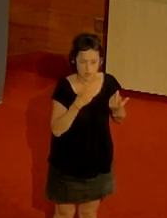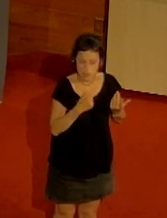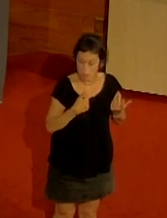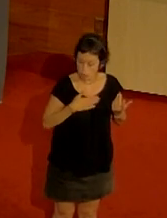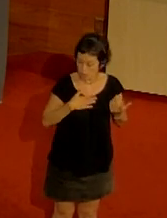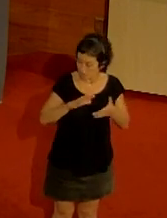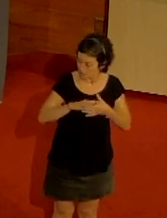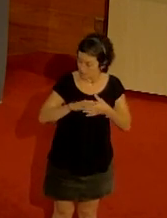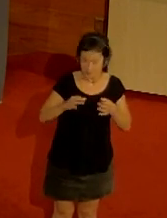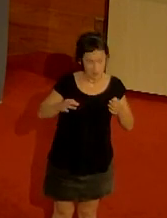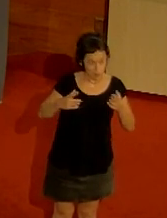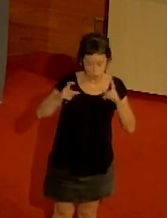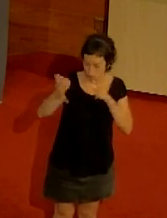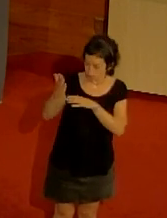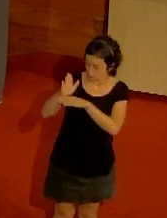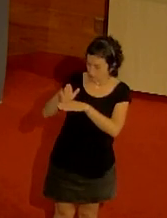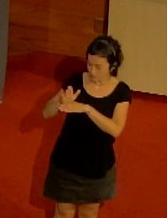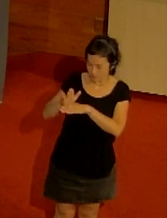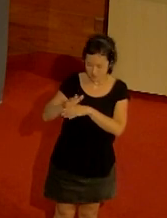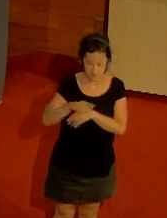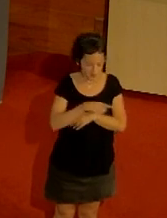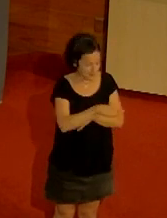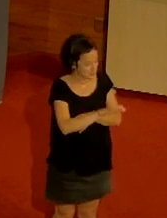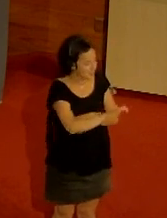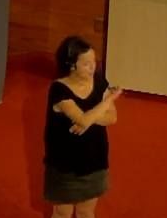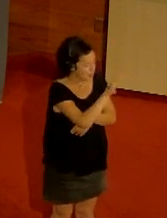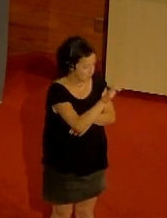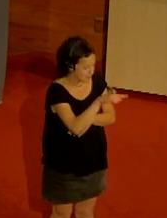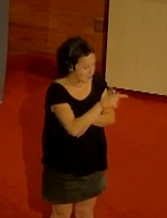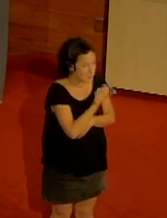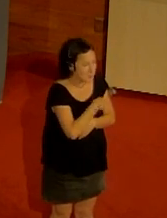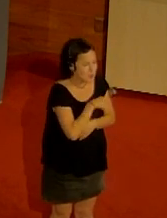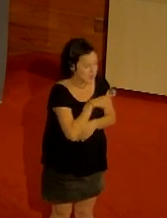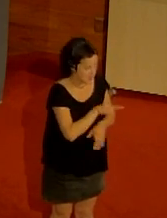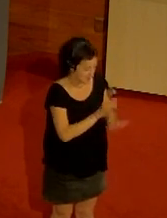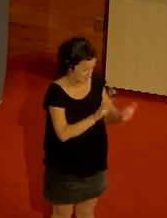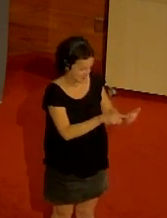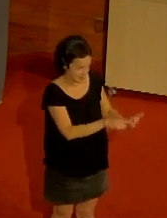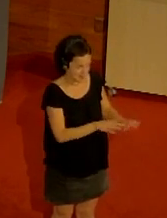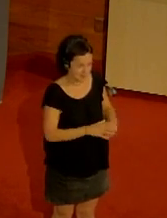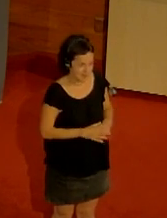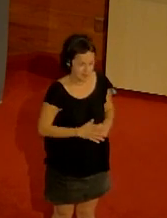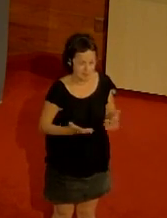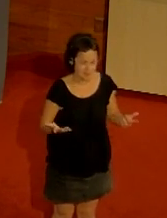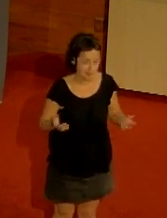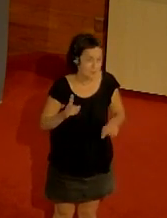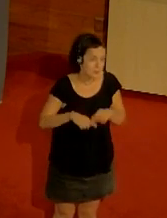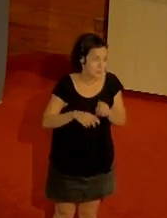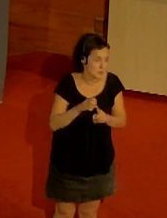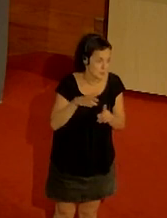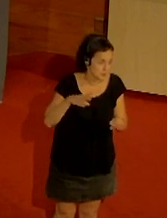¿eso dónde es? Dicen, no, no, esto es Europa, esto es España, es esto, ¿eh? Entonces, la perspectiva, ¿no? La